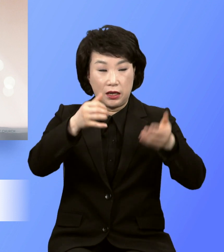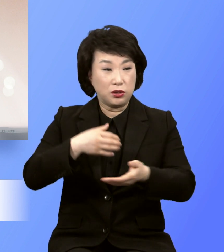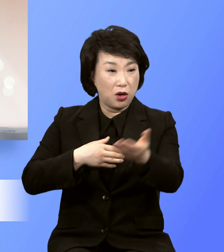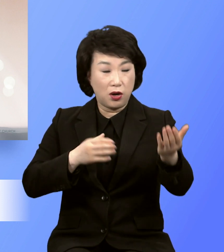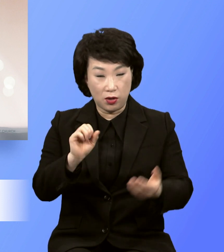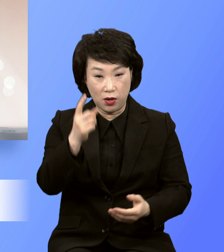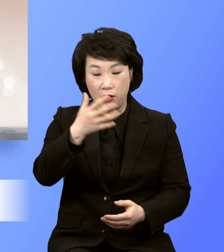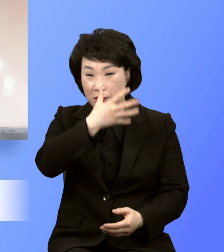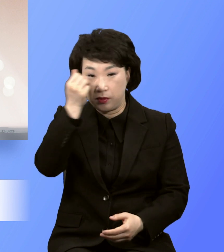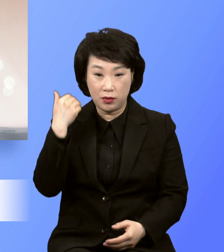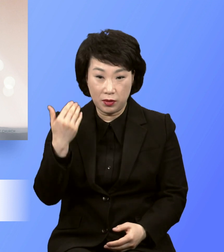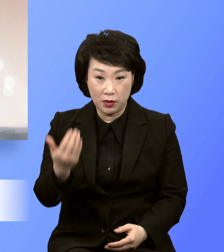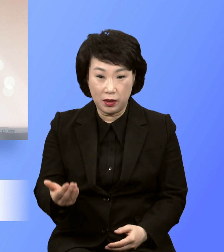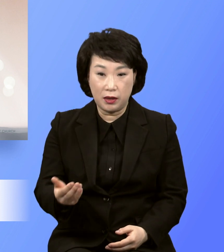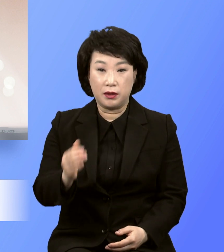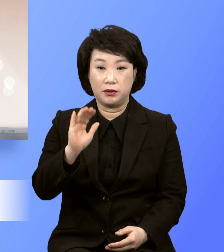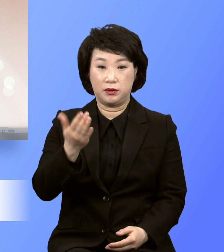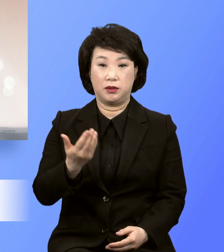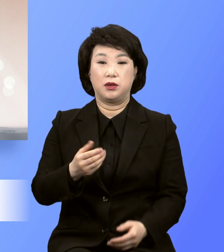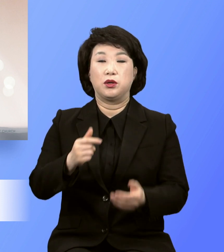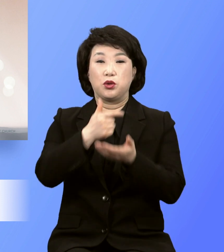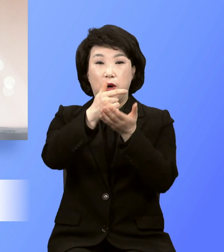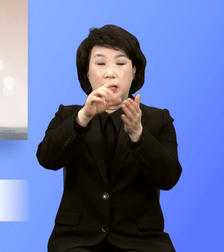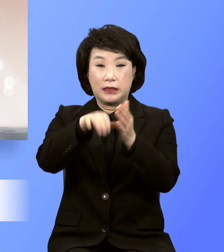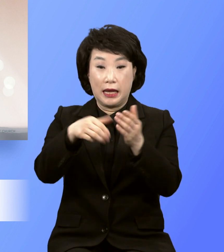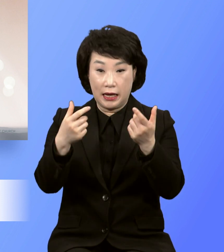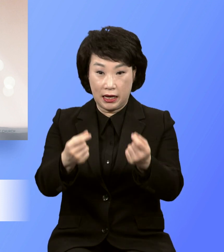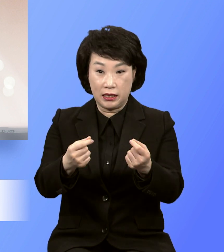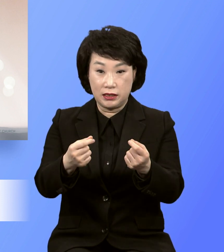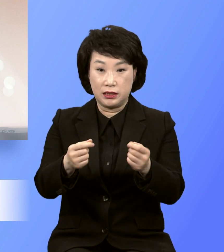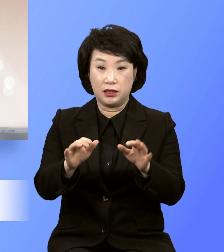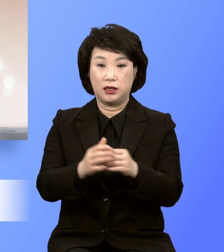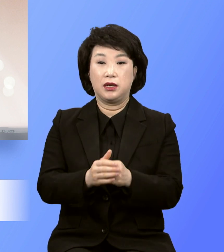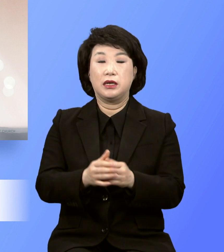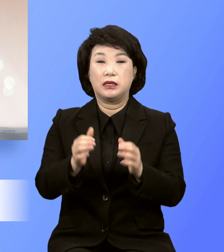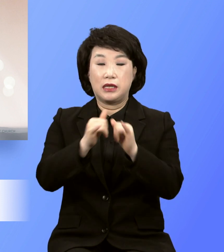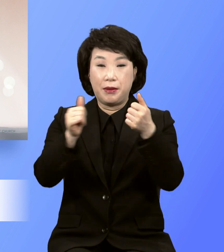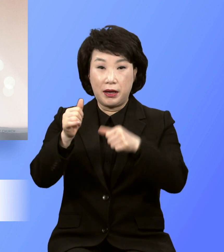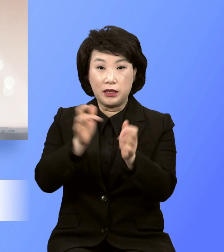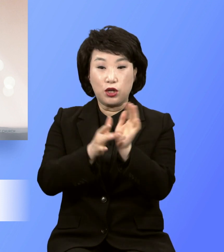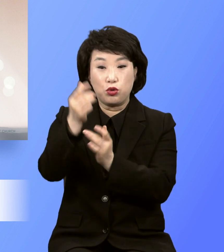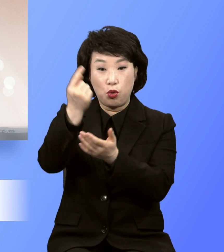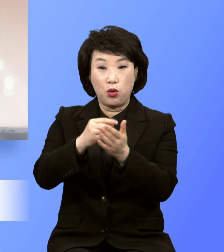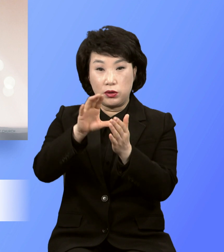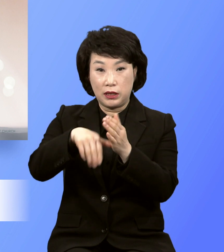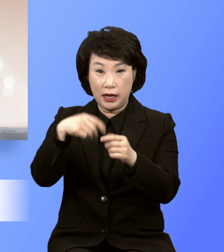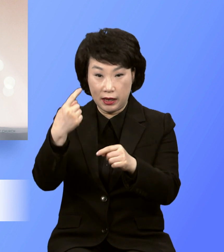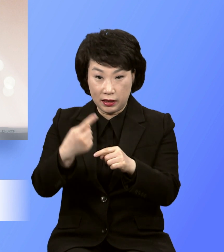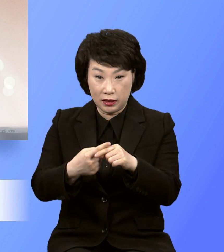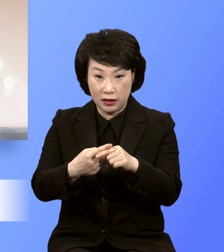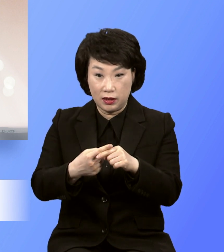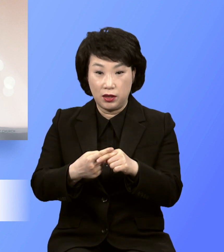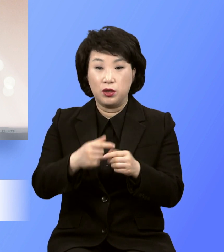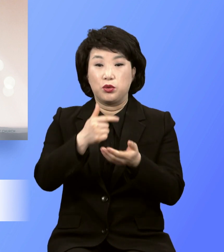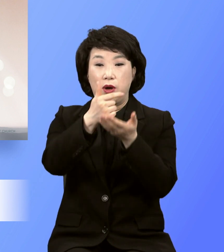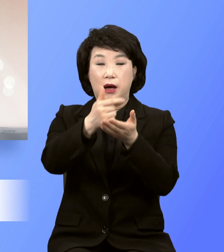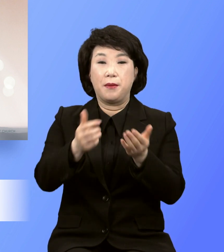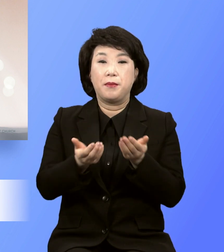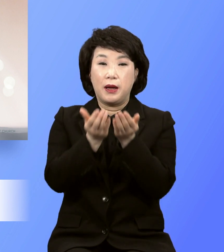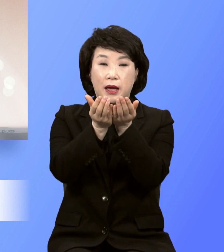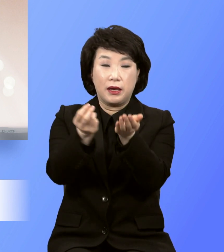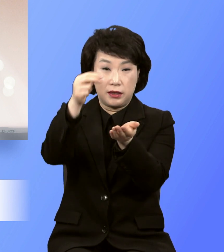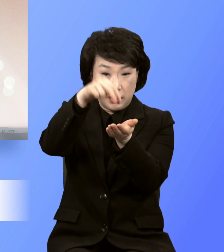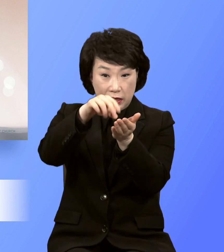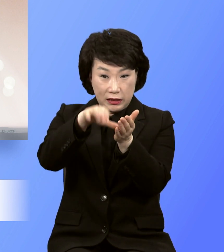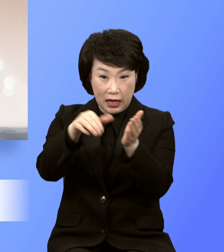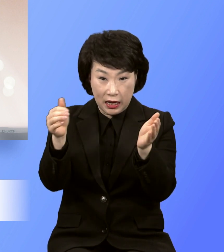세대에 버림받아야 할지니라. 노아의 때와 된것 같이 인자의 때에도 그러하라. 노아가